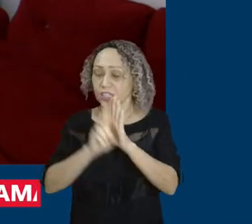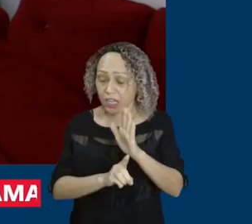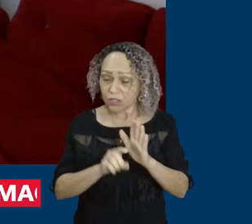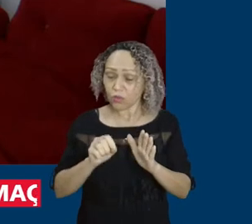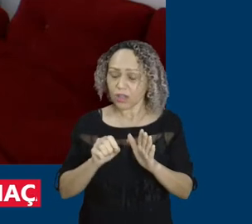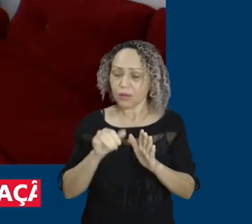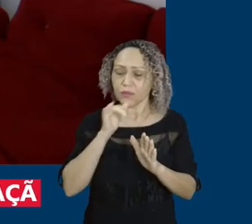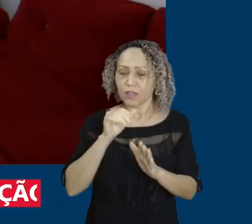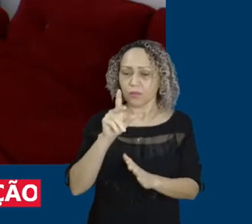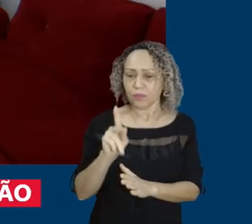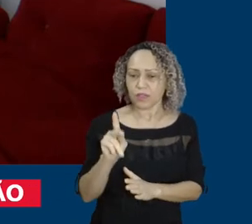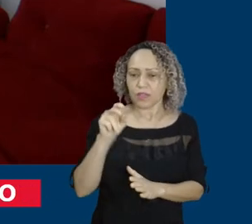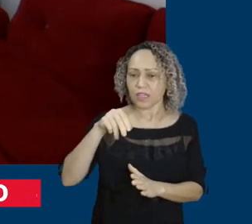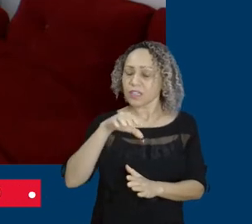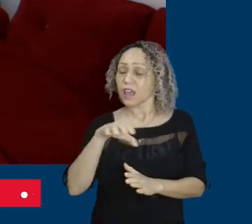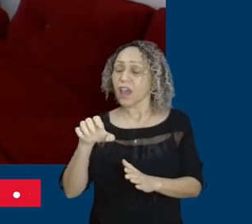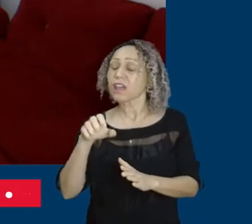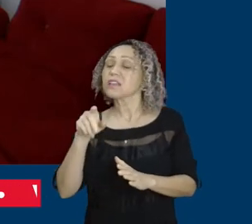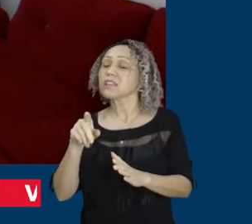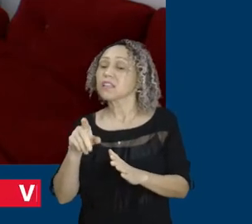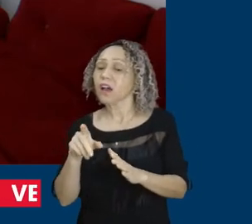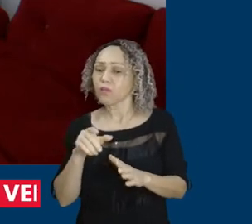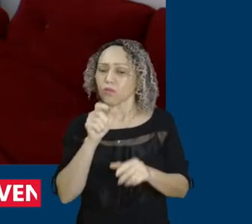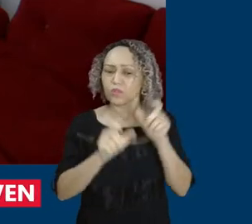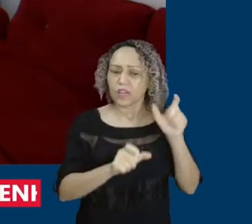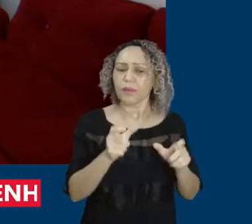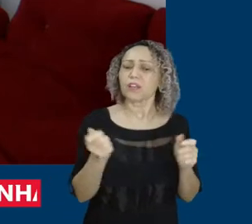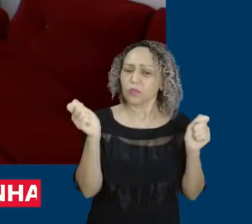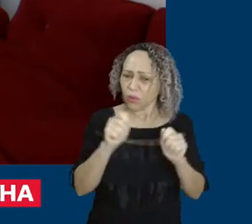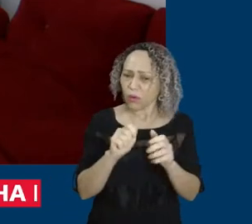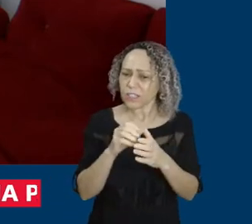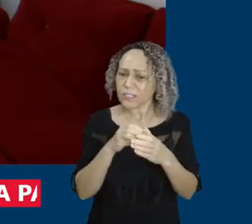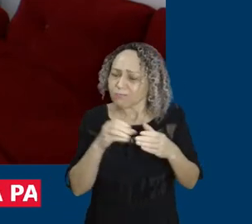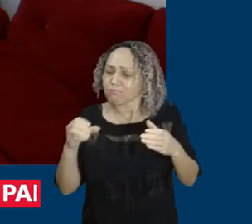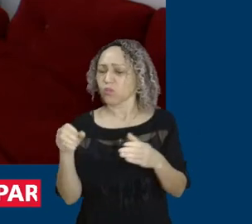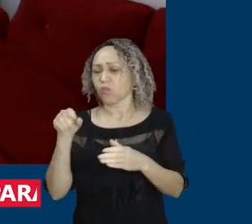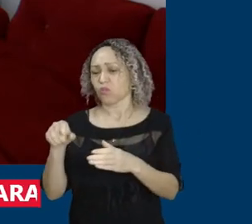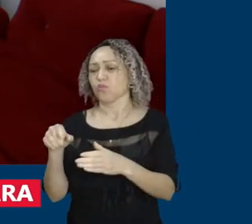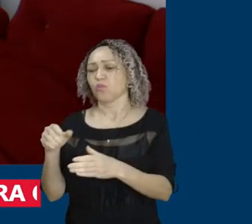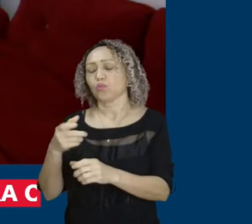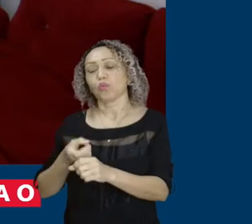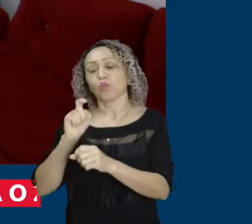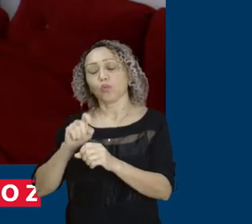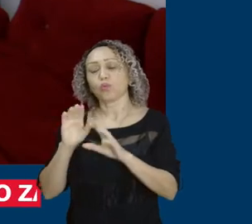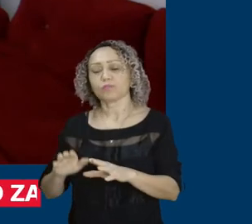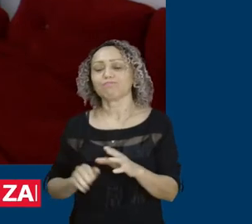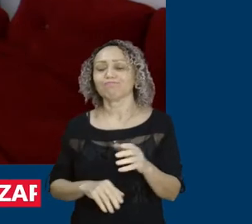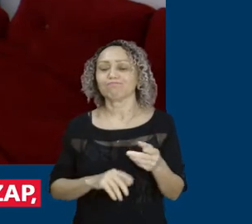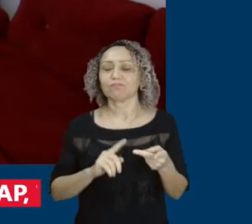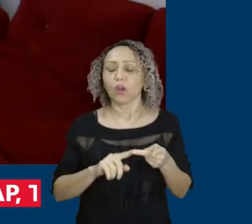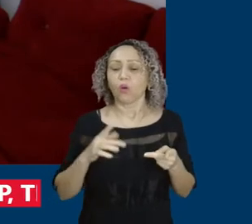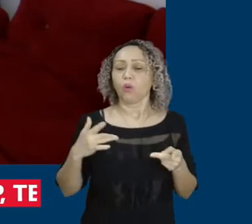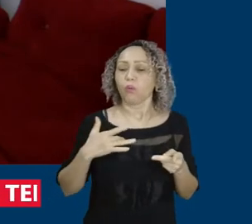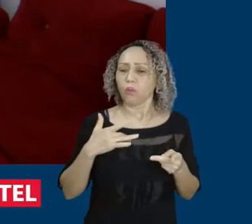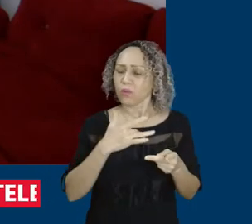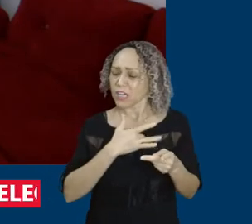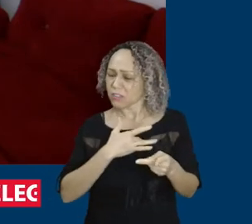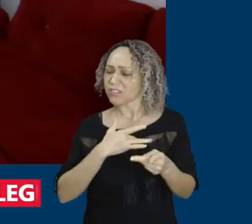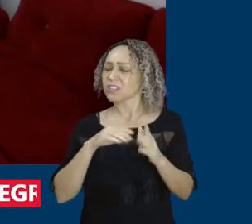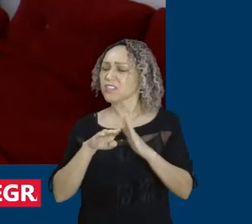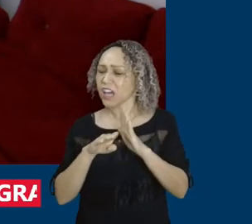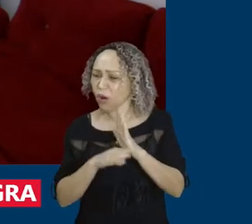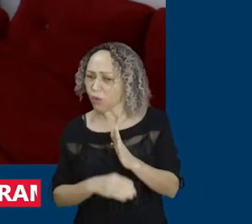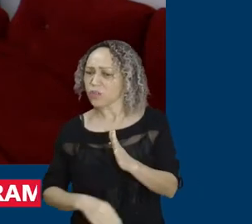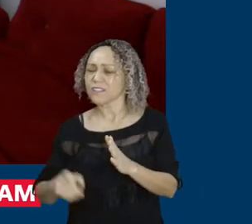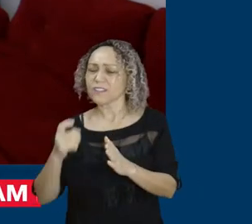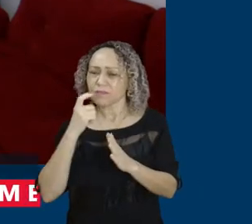chamado PLR, os abonos por aposentadoria e assiduidade, o plano de saúde e odontológico e até o